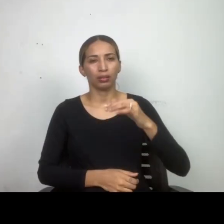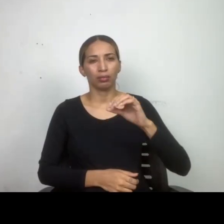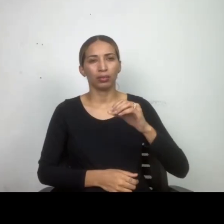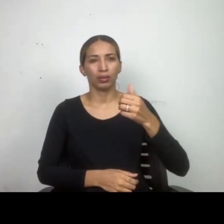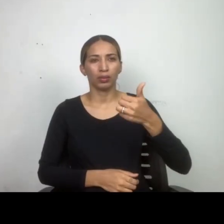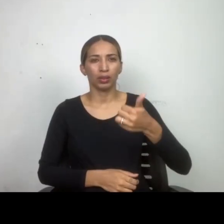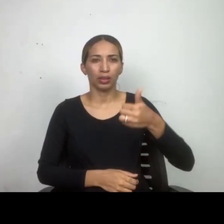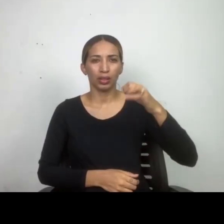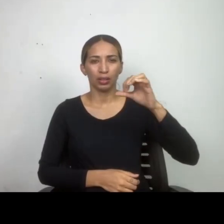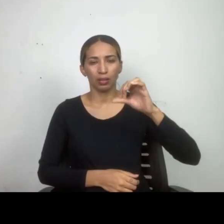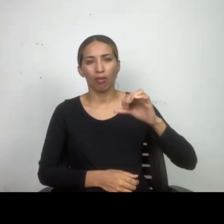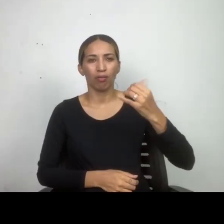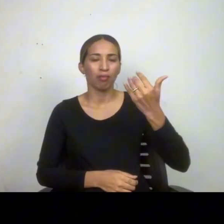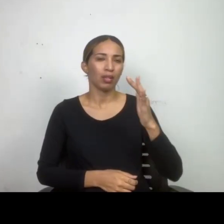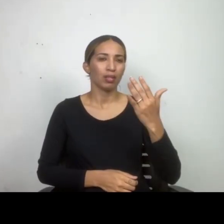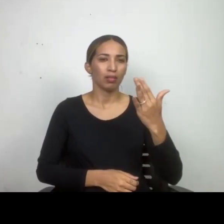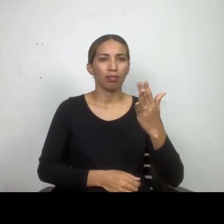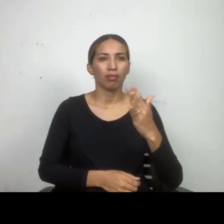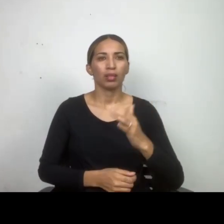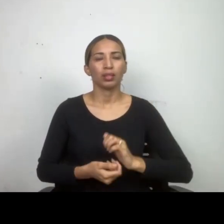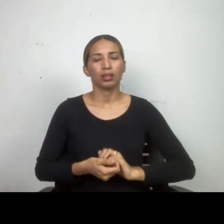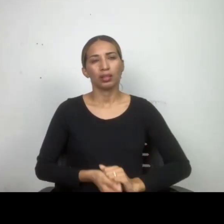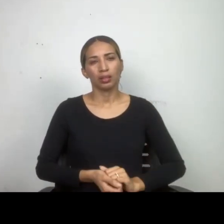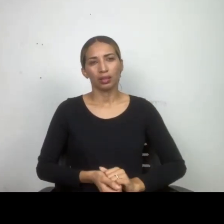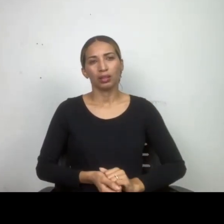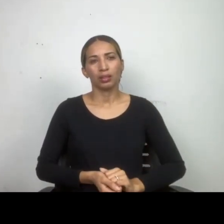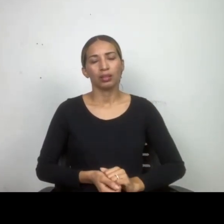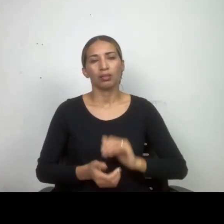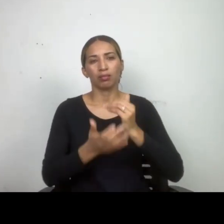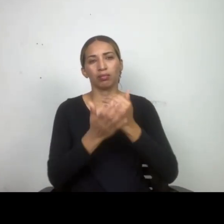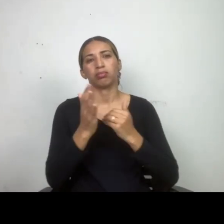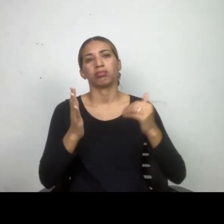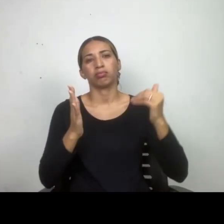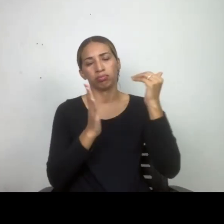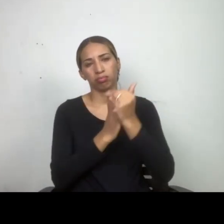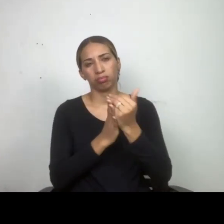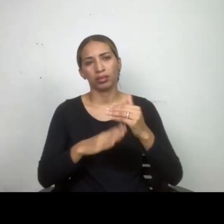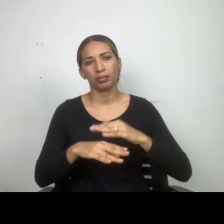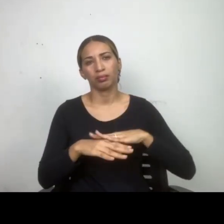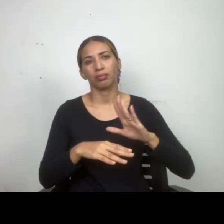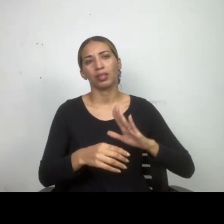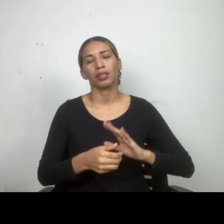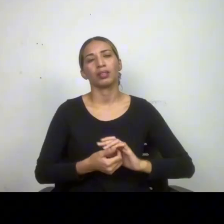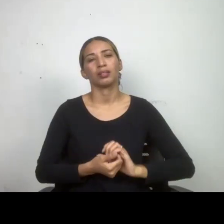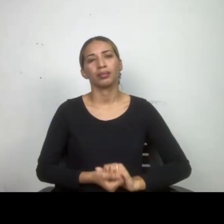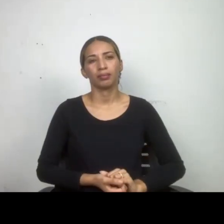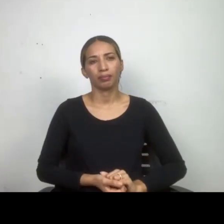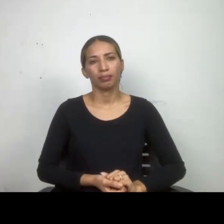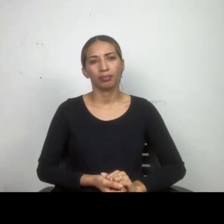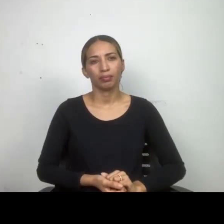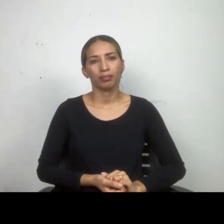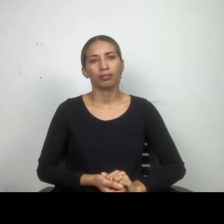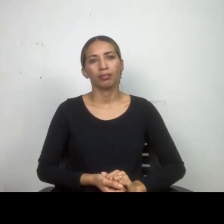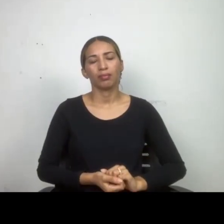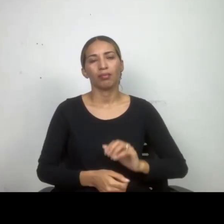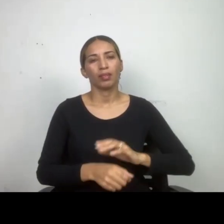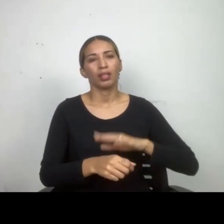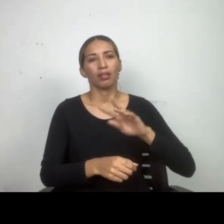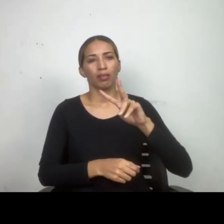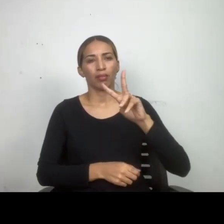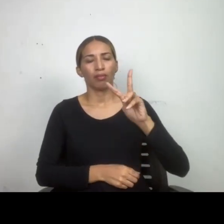4 anos, né, assim, houve um aumento vertiginoso, tanto do financiamento quanto do aumento de vagas para as